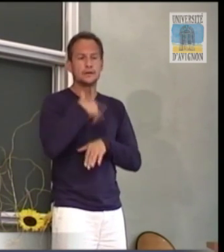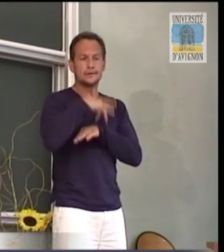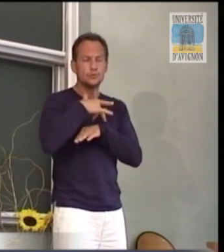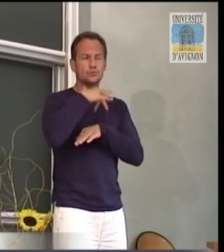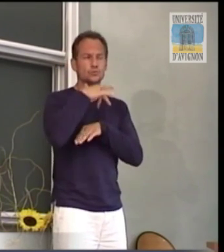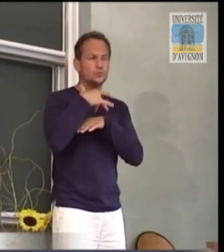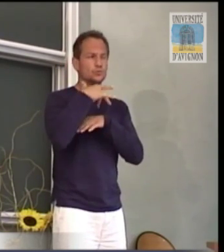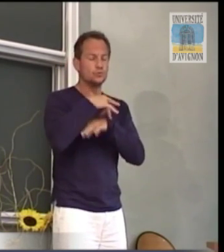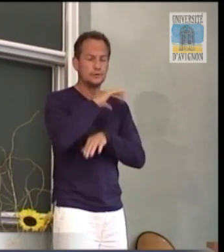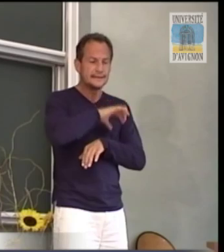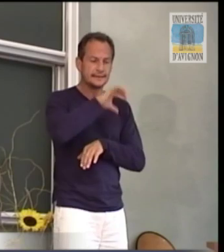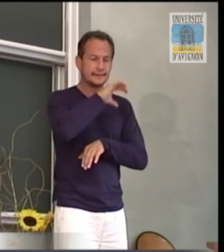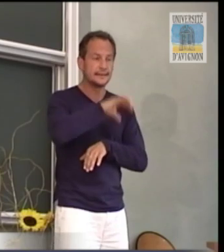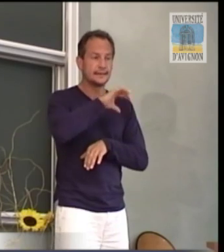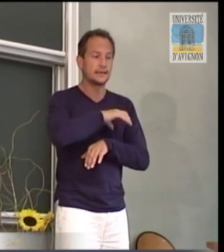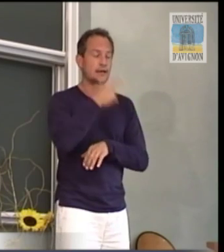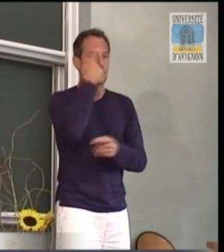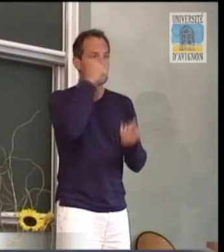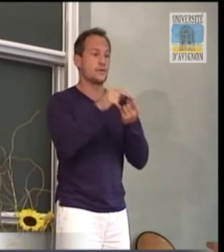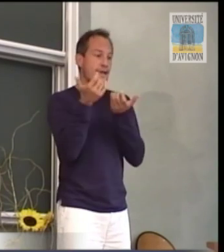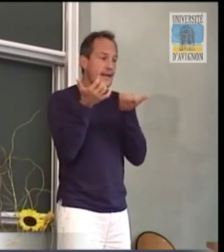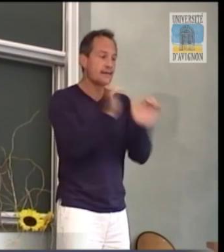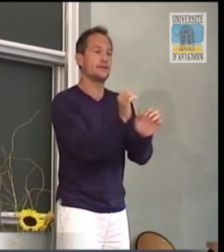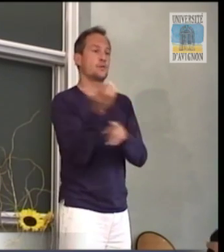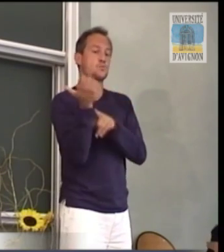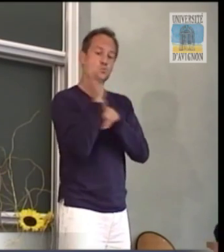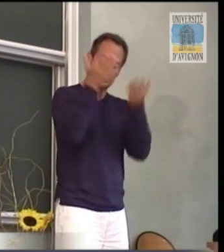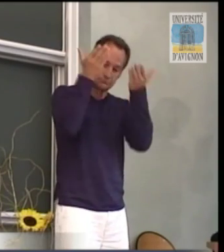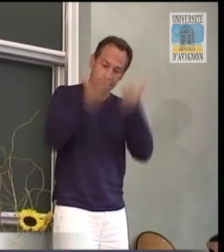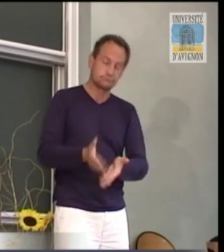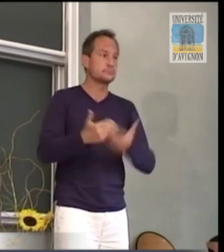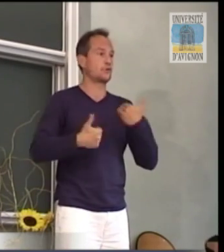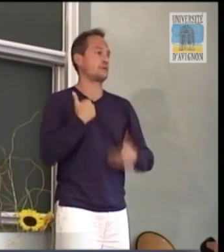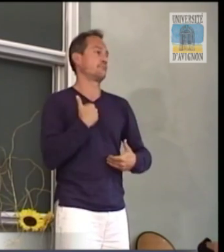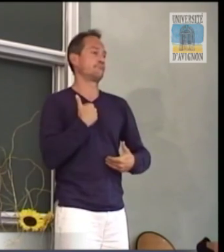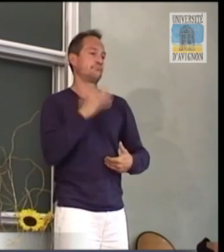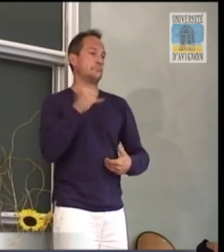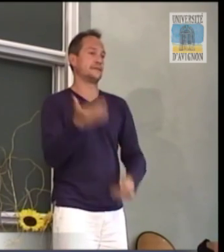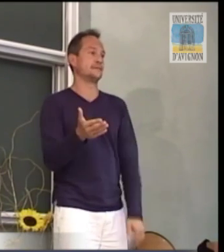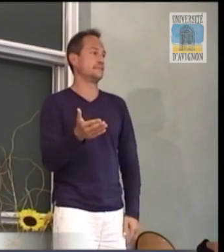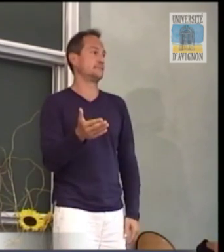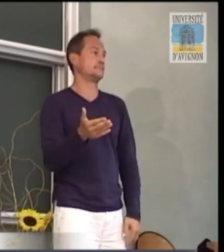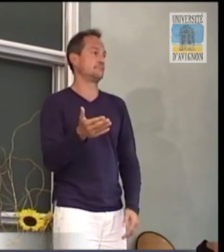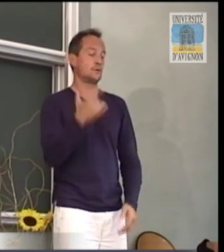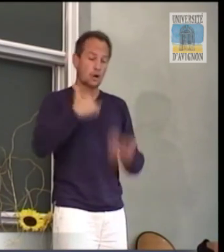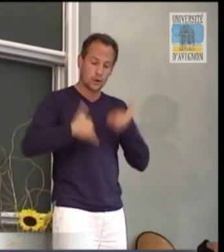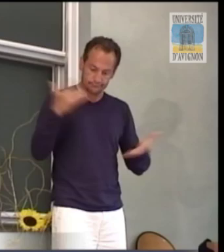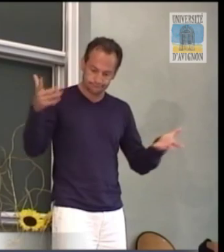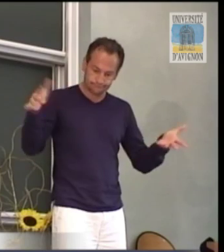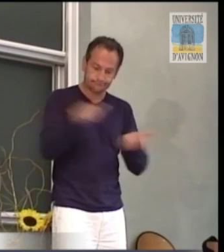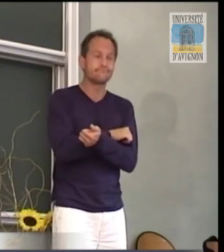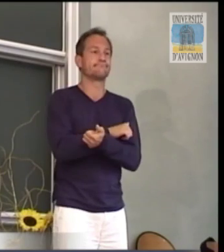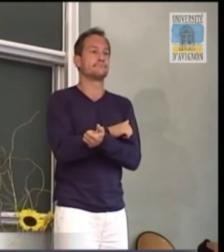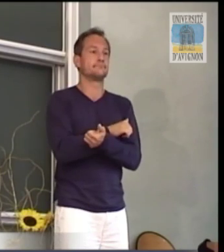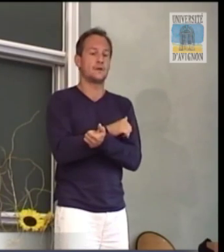c'est justement de ne pas montrer le handicap, mais de montrer, comment dirais-je, les limites,